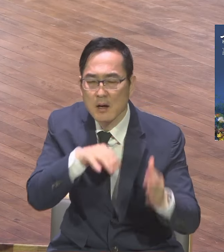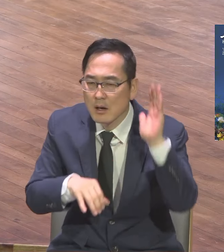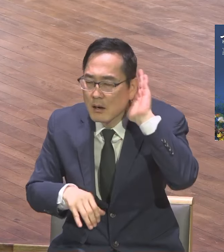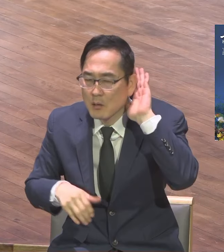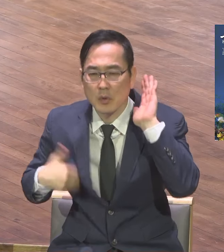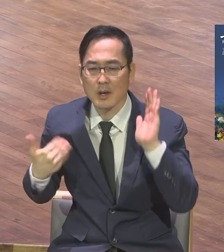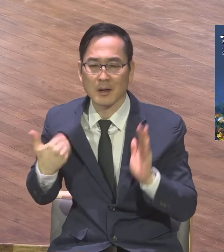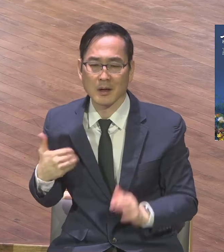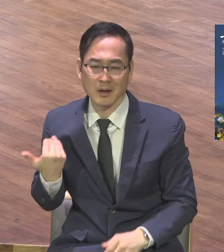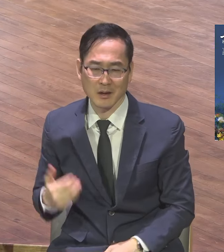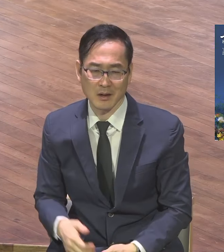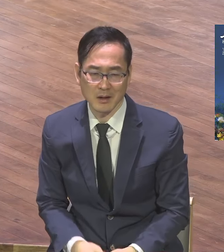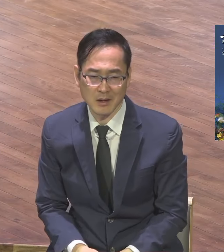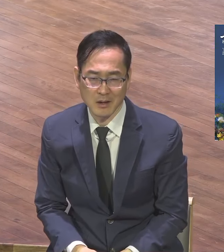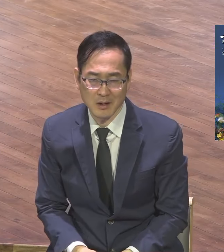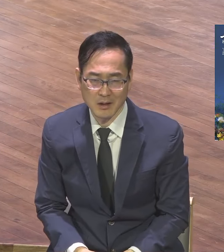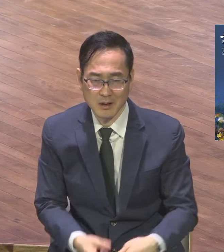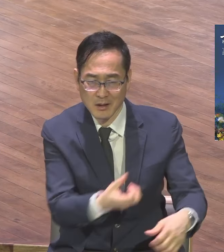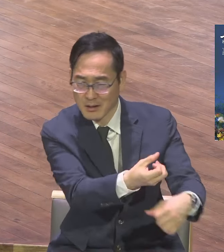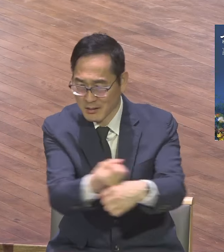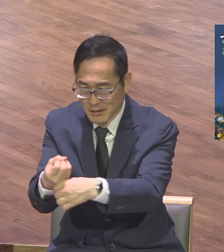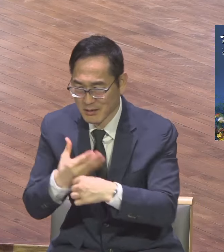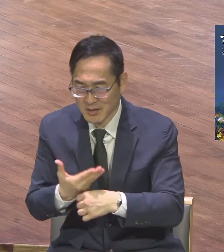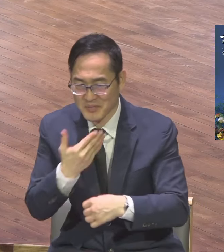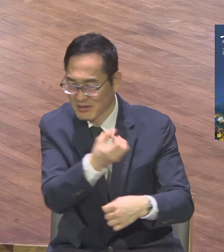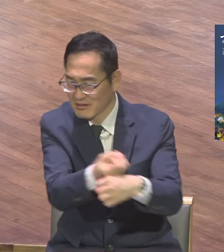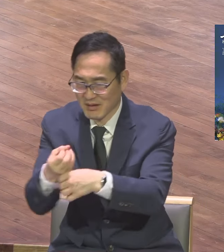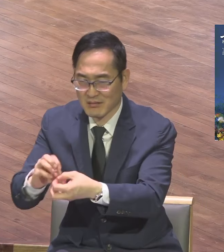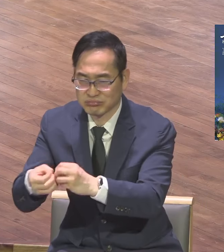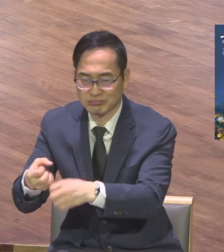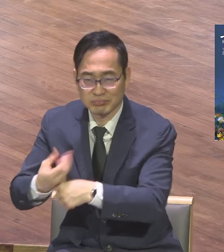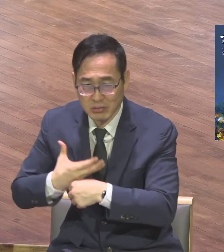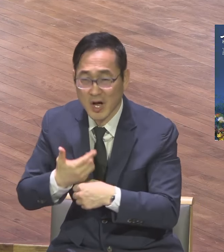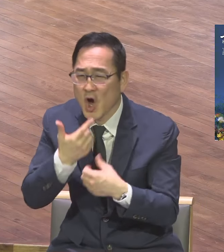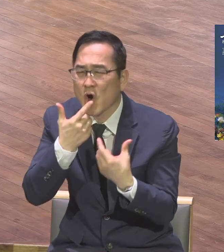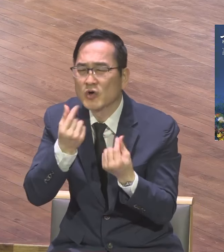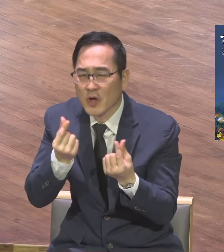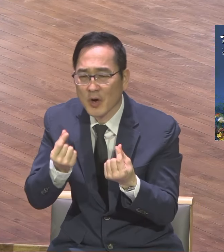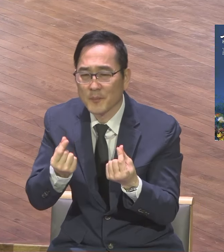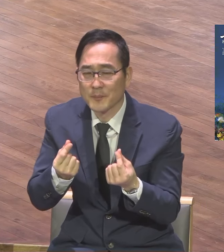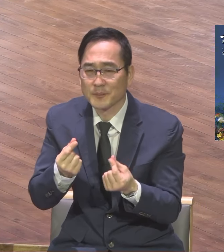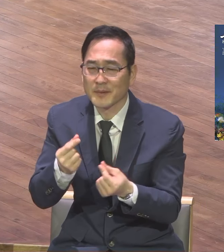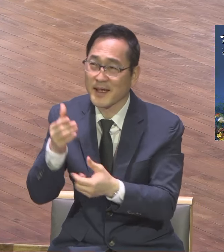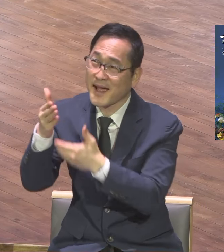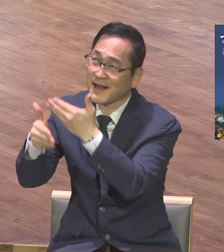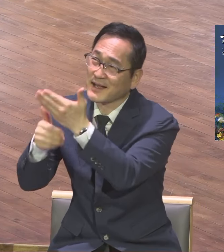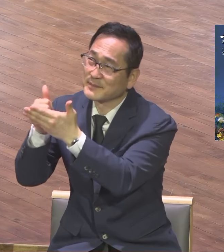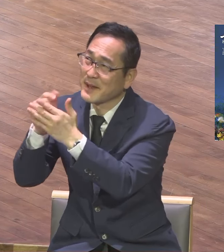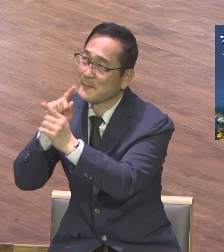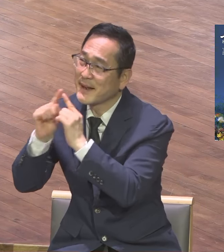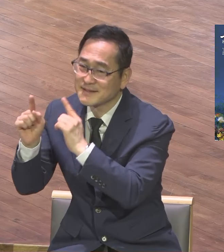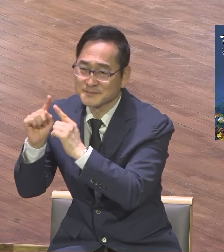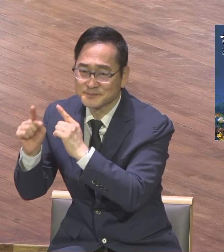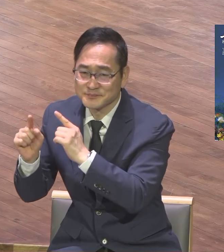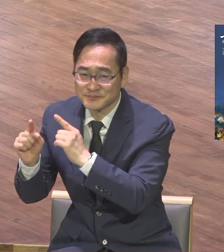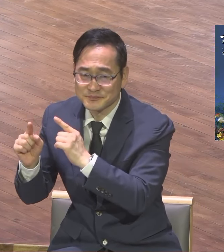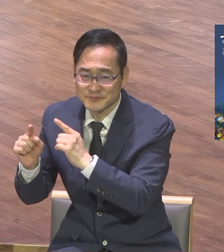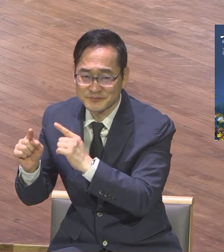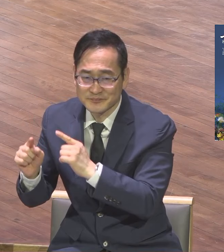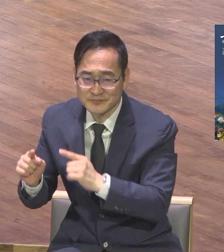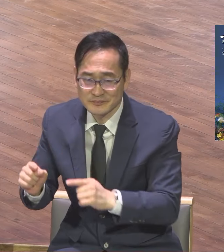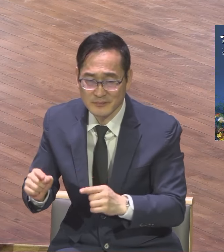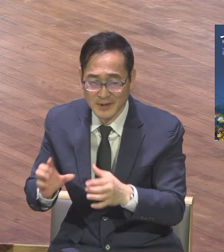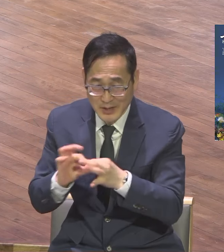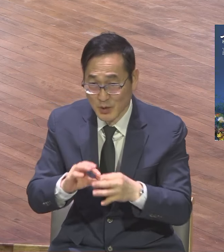은혜를 체험하지 못하도록 각종 불신앙의 커튼을 탁 쳐가지고 자꾸 부정적인